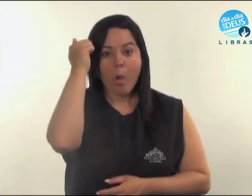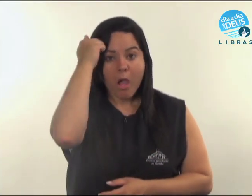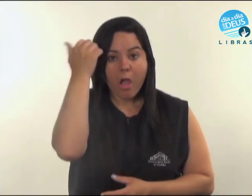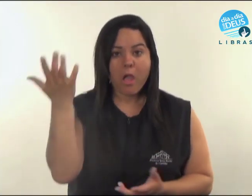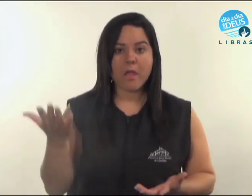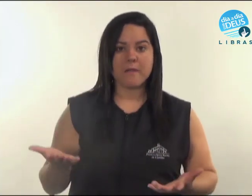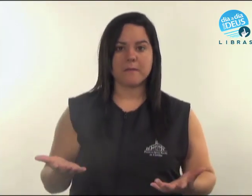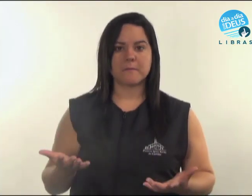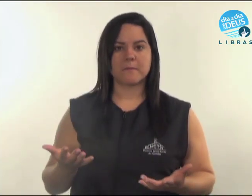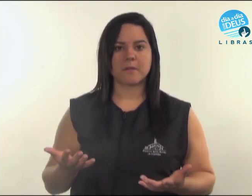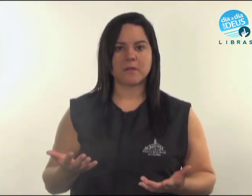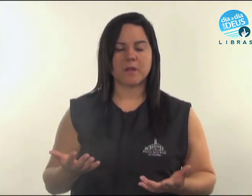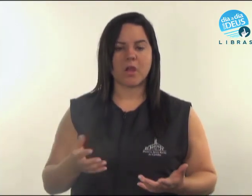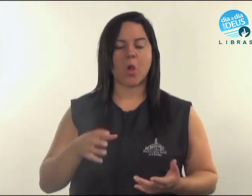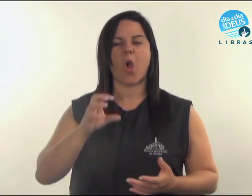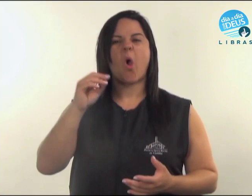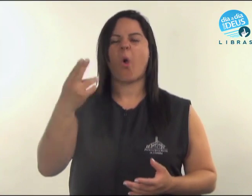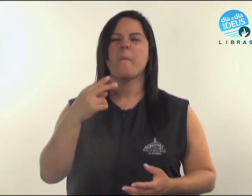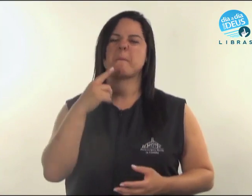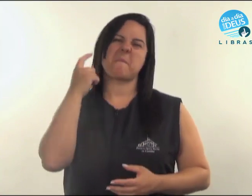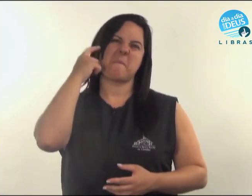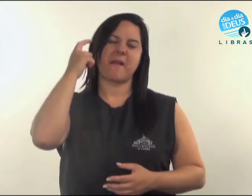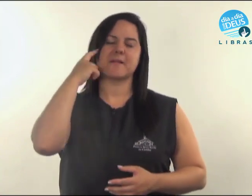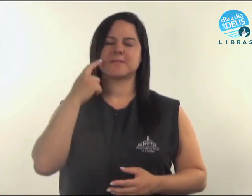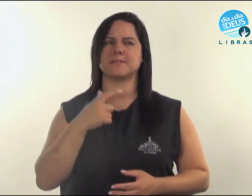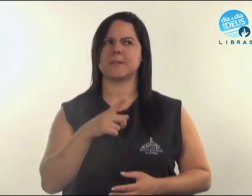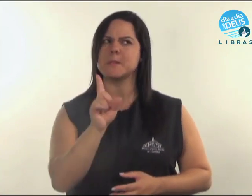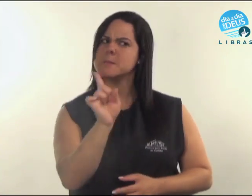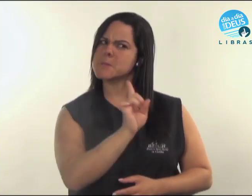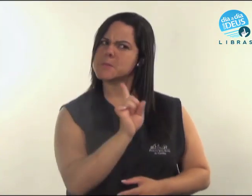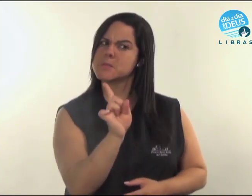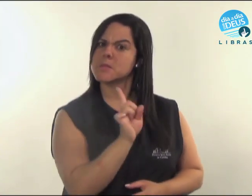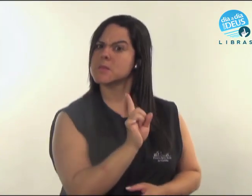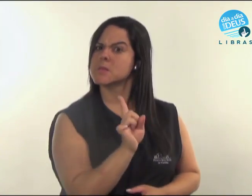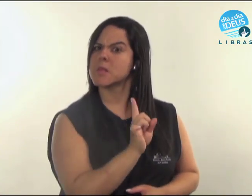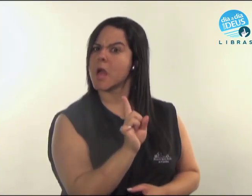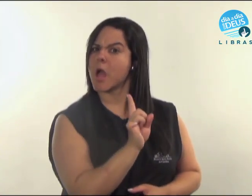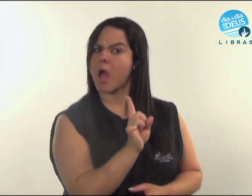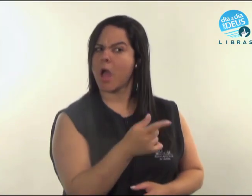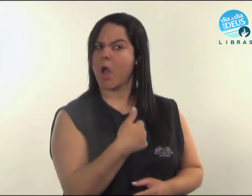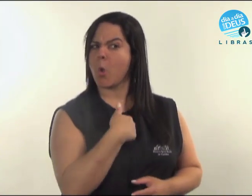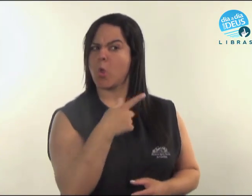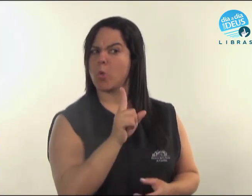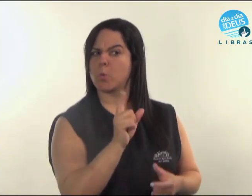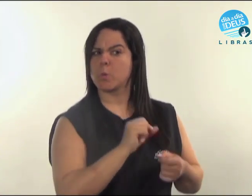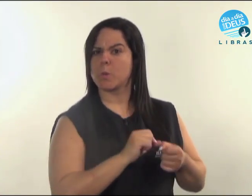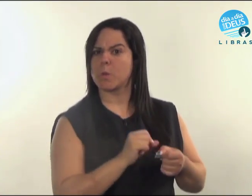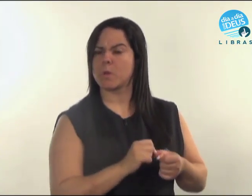Ou você é daquele tipo: nego até morrer. E foi o que aconteceu, morreu negando.